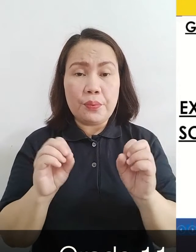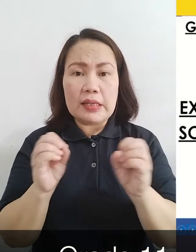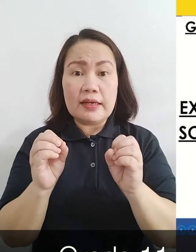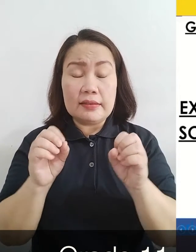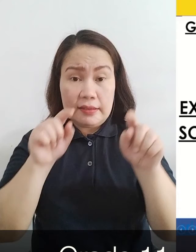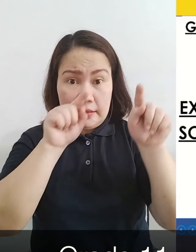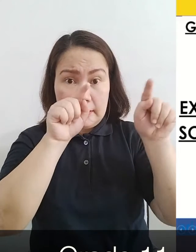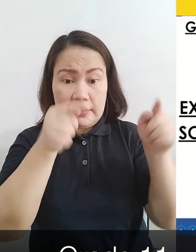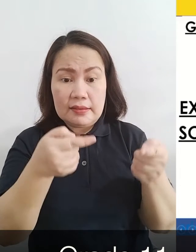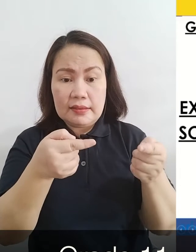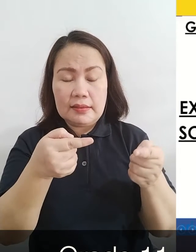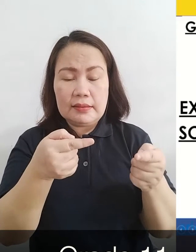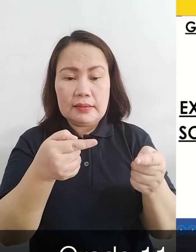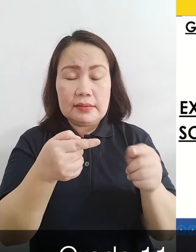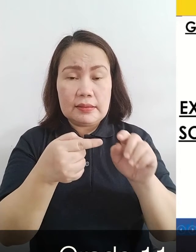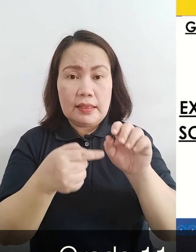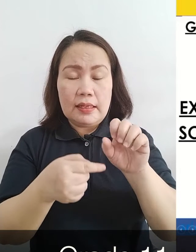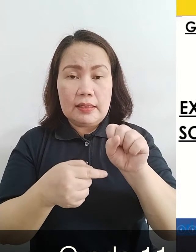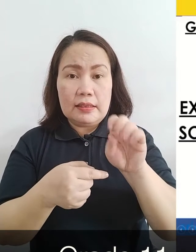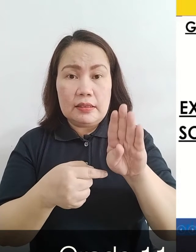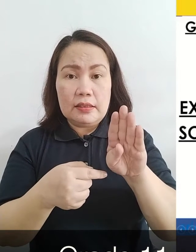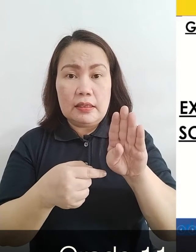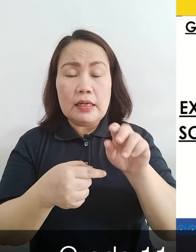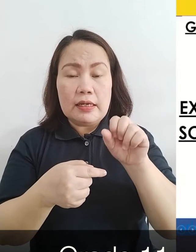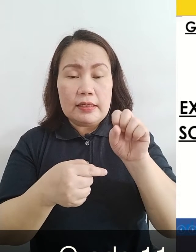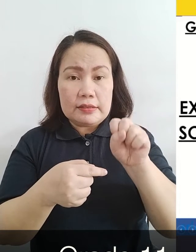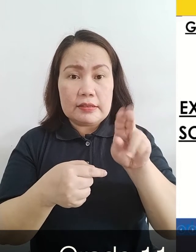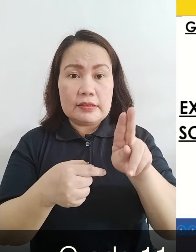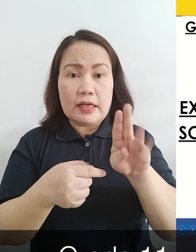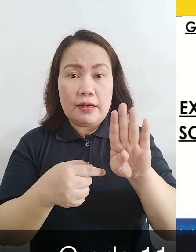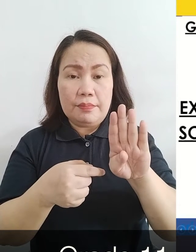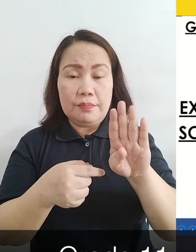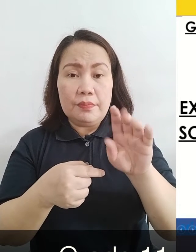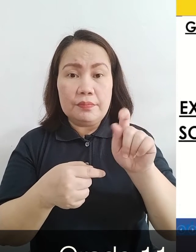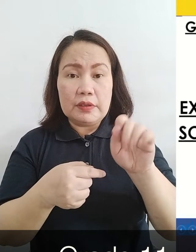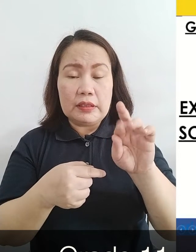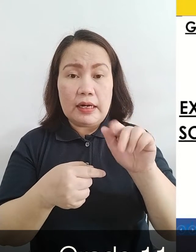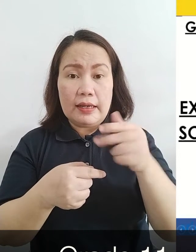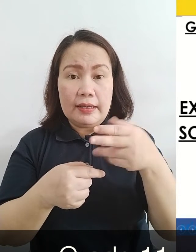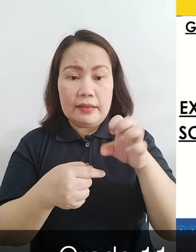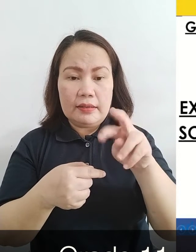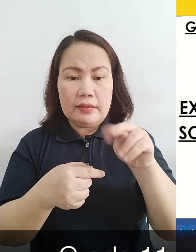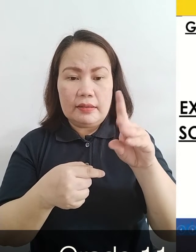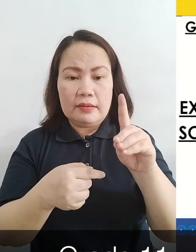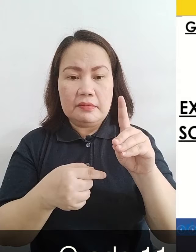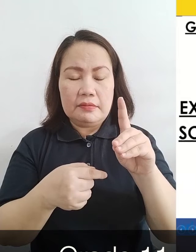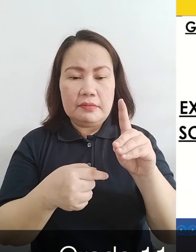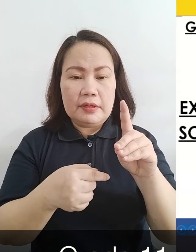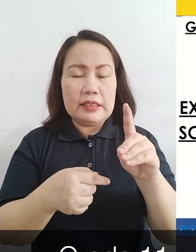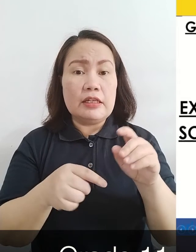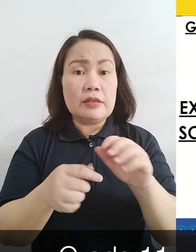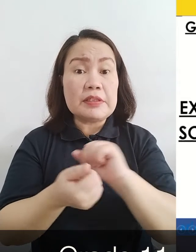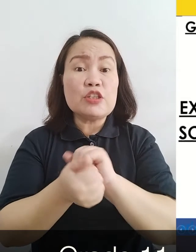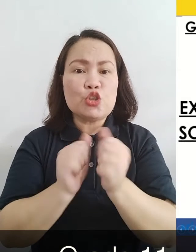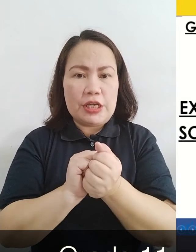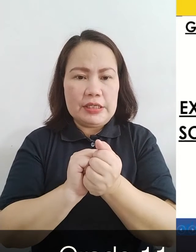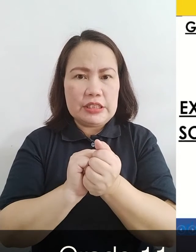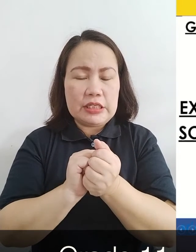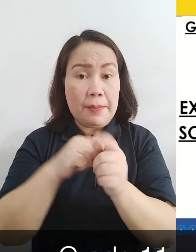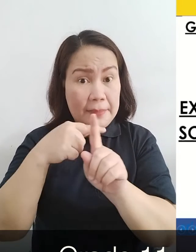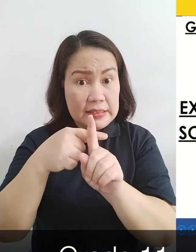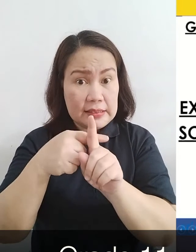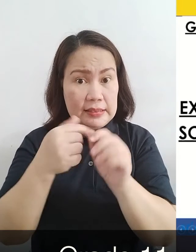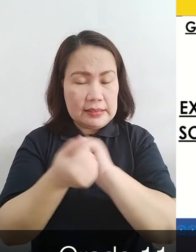parenthesis, pag dinugtong nyo agad yan, ang magiging sign ng 3 nyo, positive 3. Okay, doon magkakamali